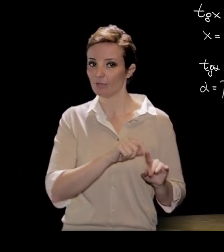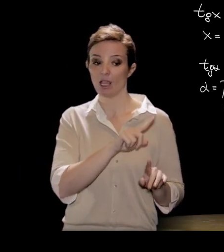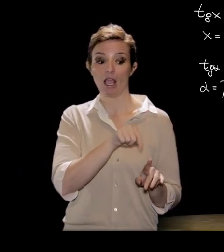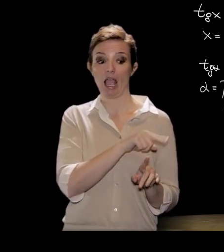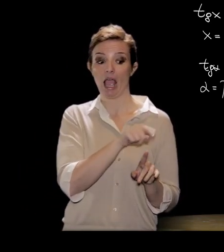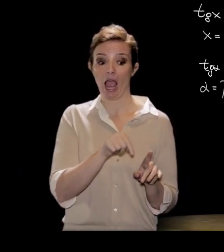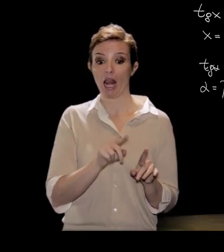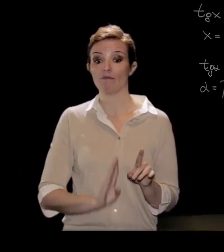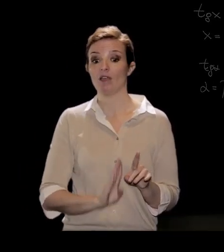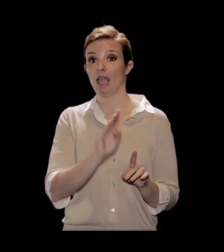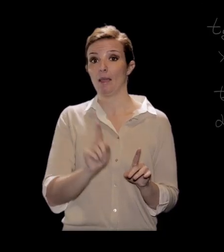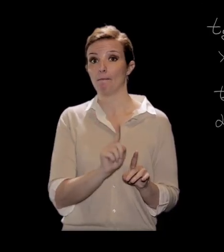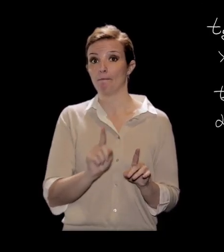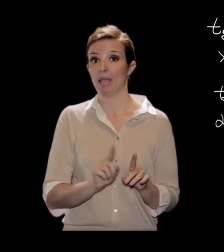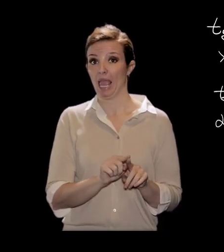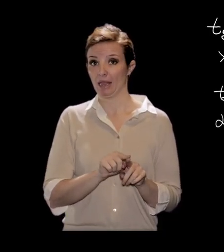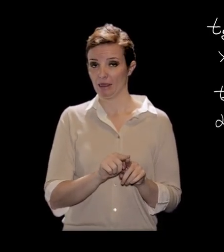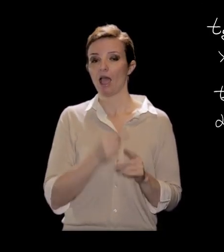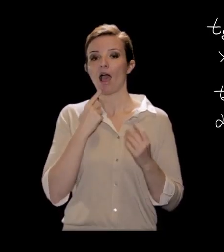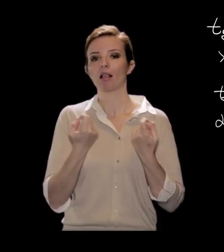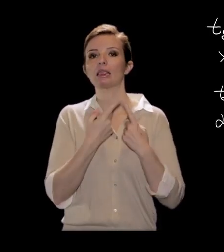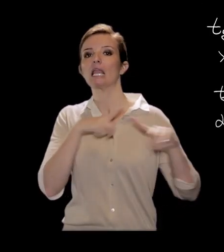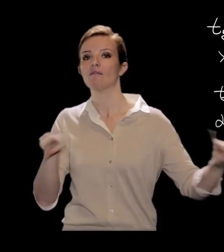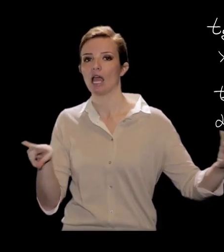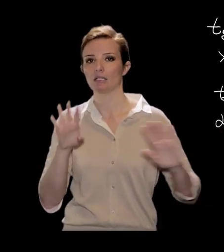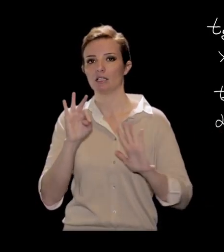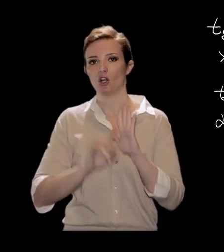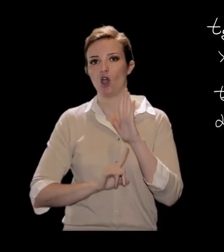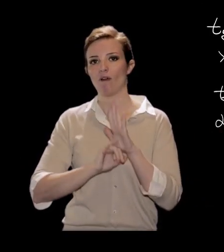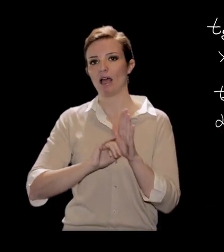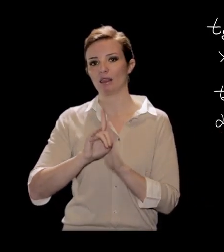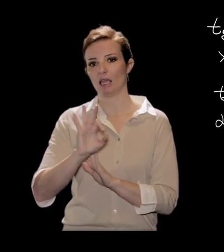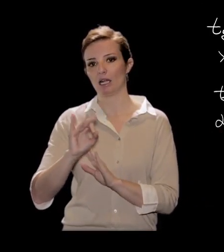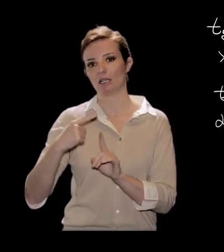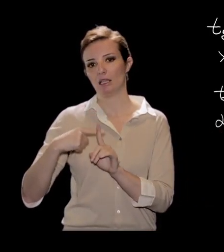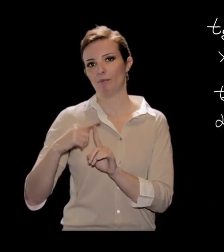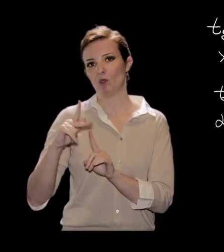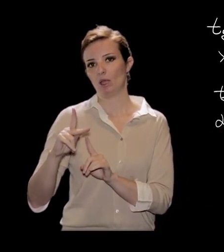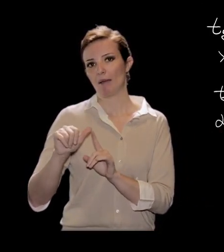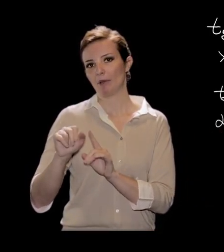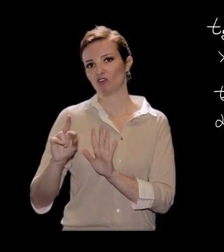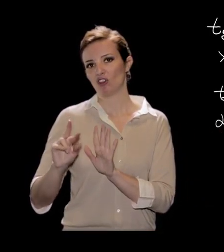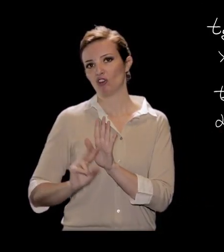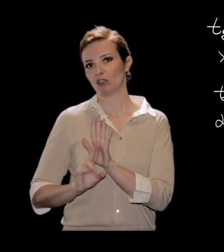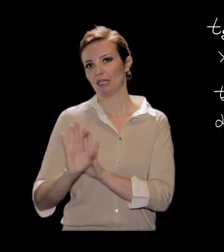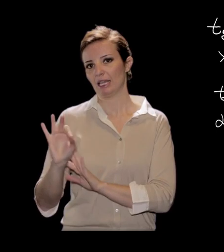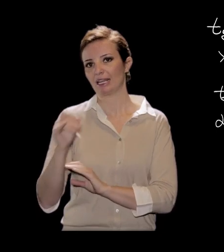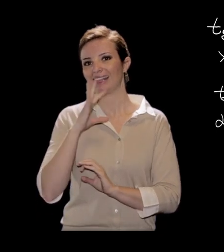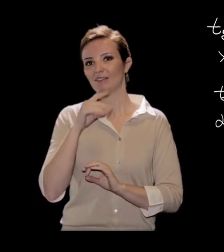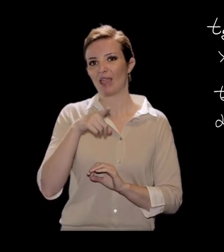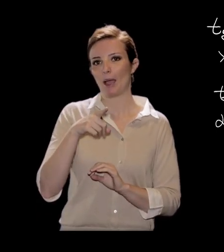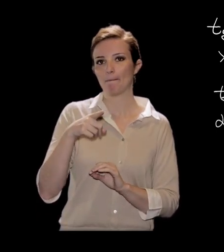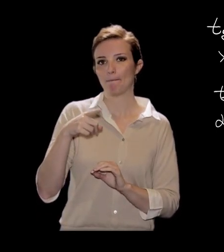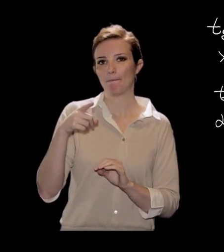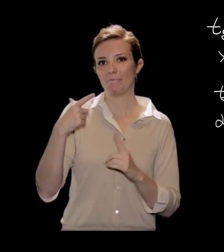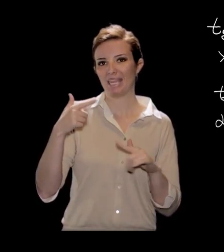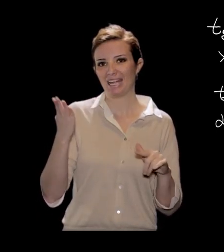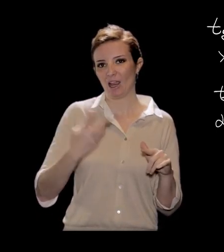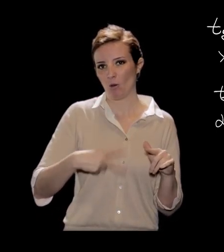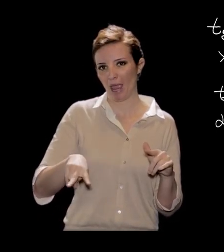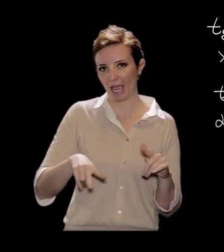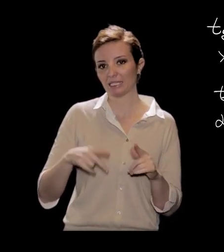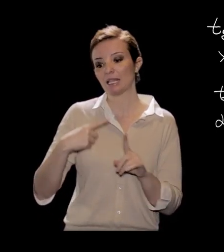diversi da 90 gradi più k 180 gradi, ovvero π mezzi più